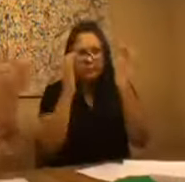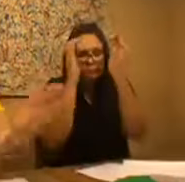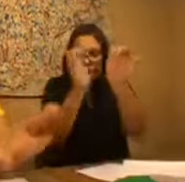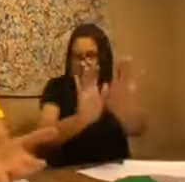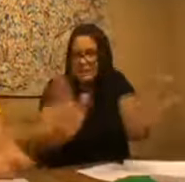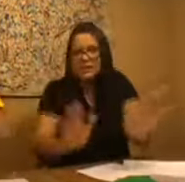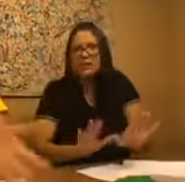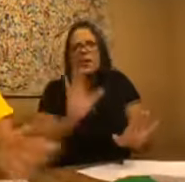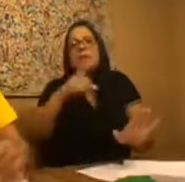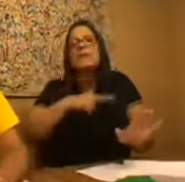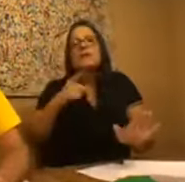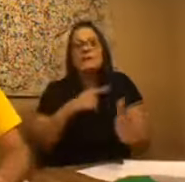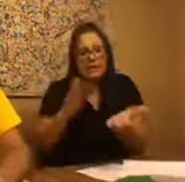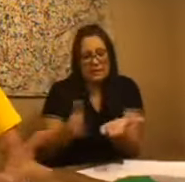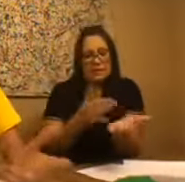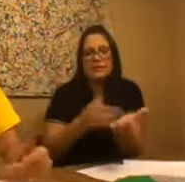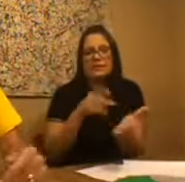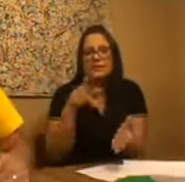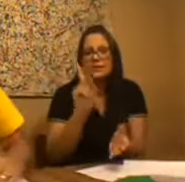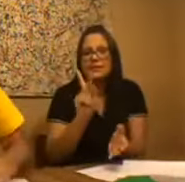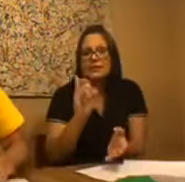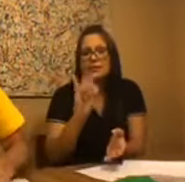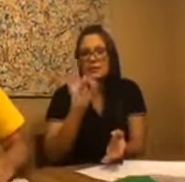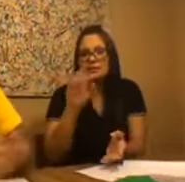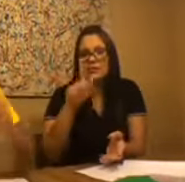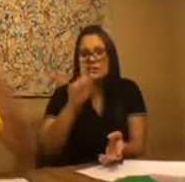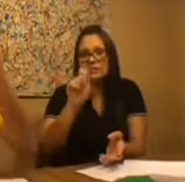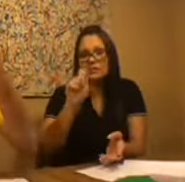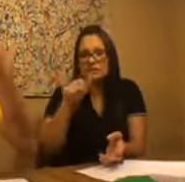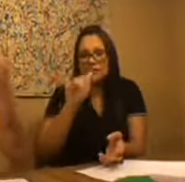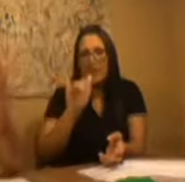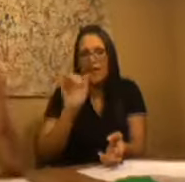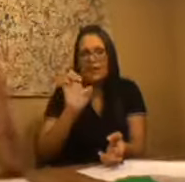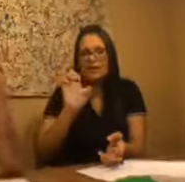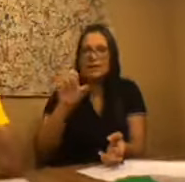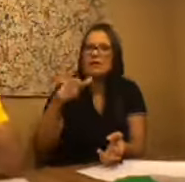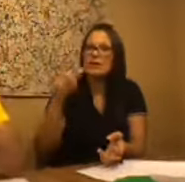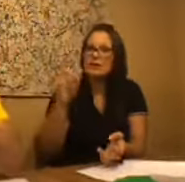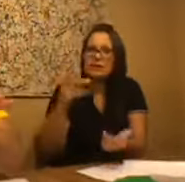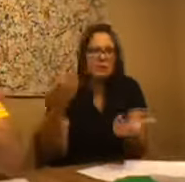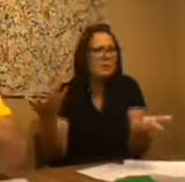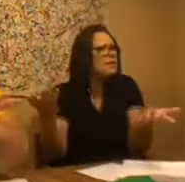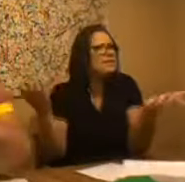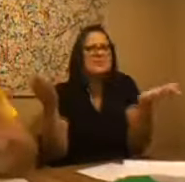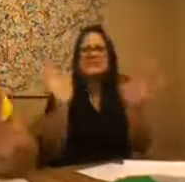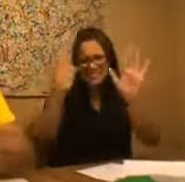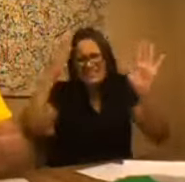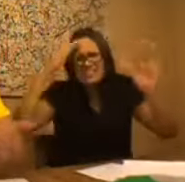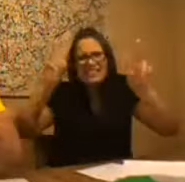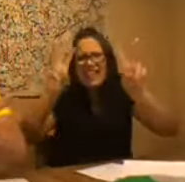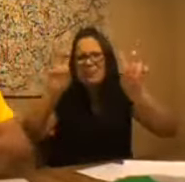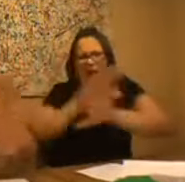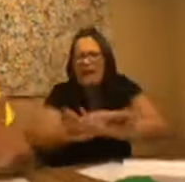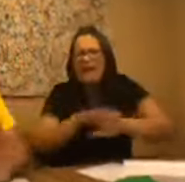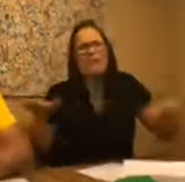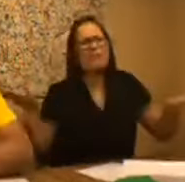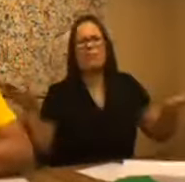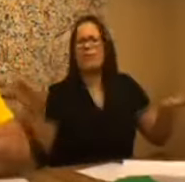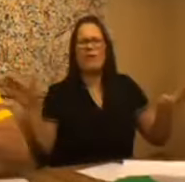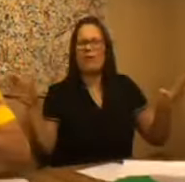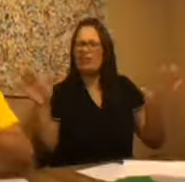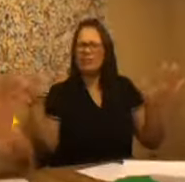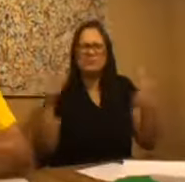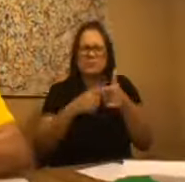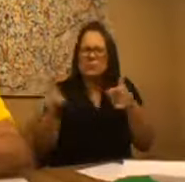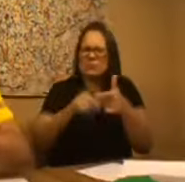podia chamar de outro na atualidade do ministério da educação mas não é por aí eu acho que esse assunto está encerrado não tem mais é só de gay